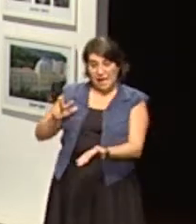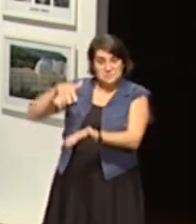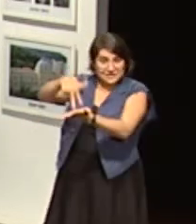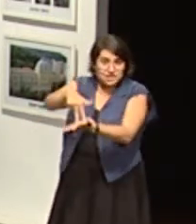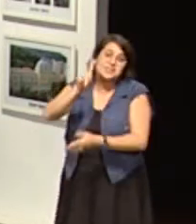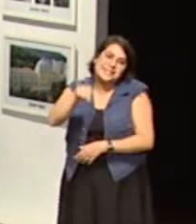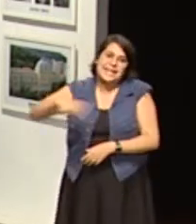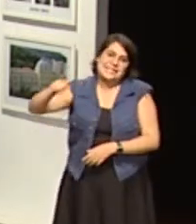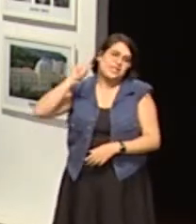que apoiam